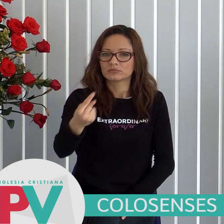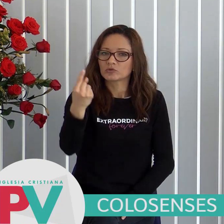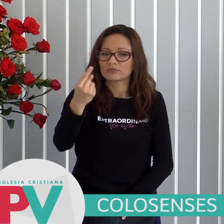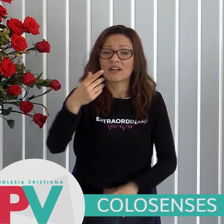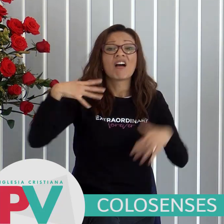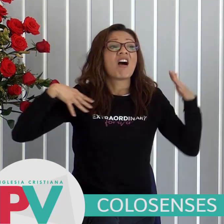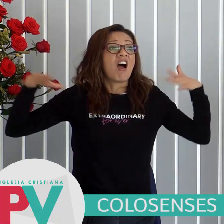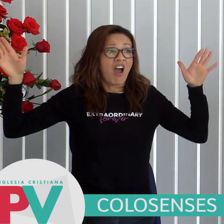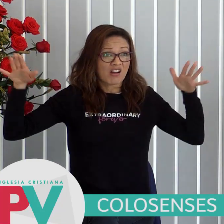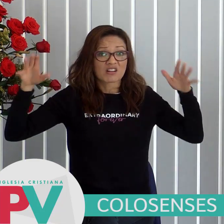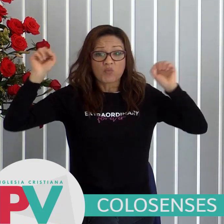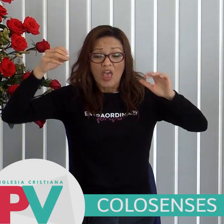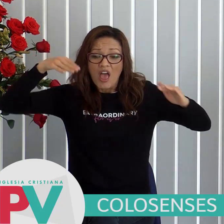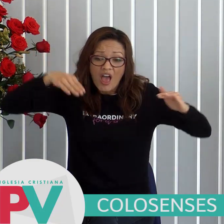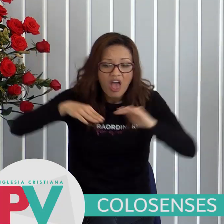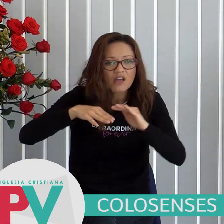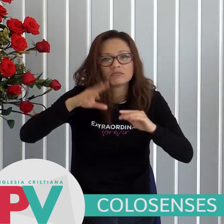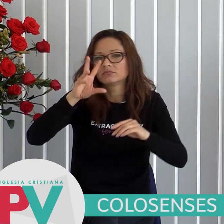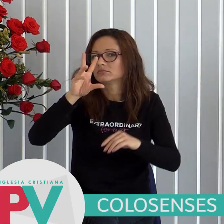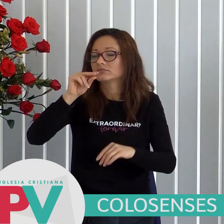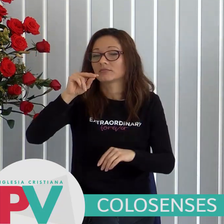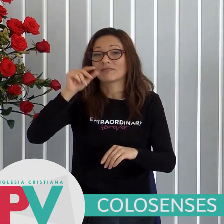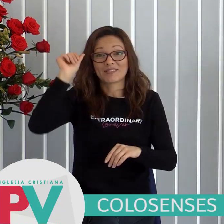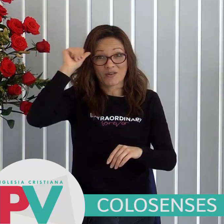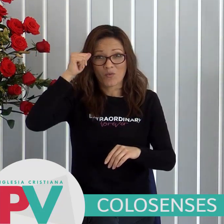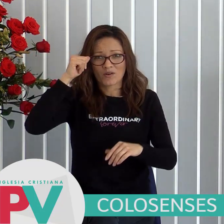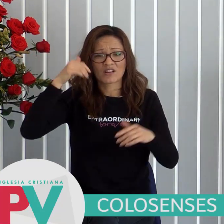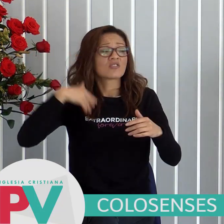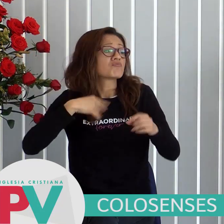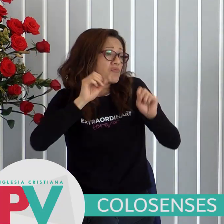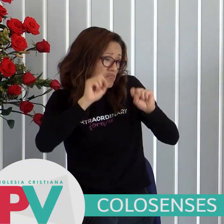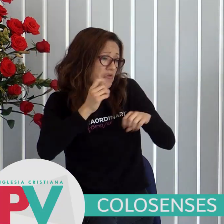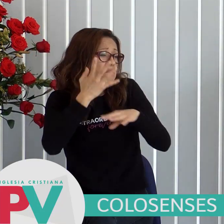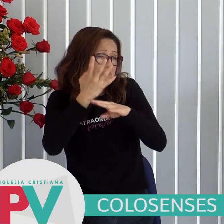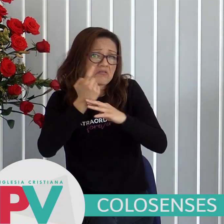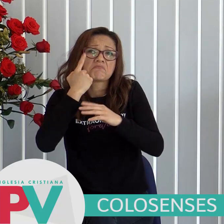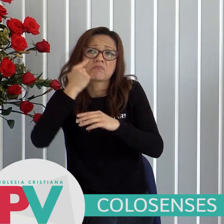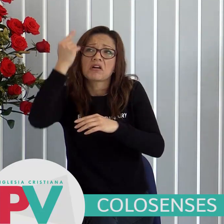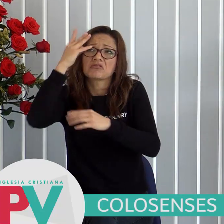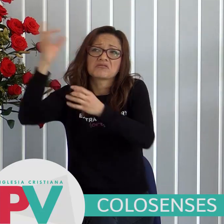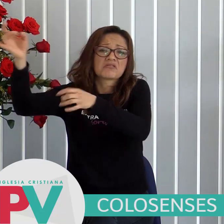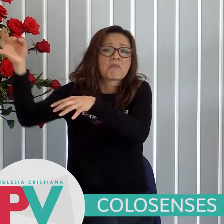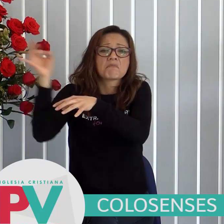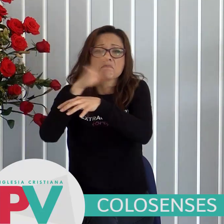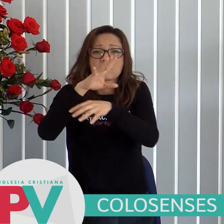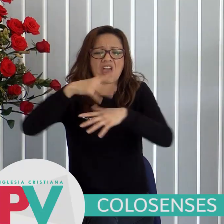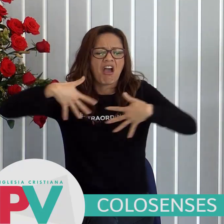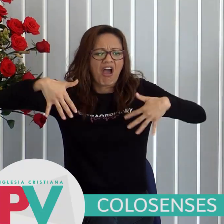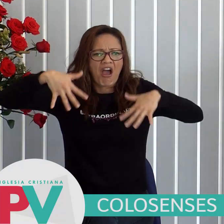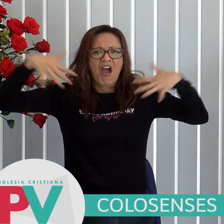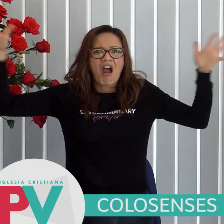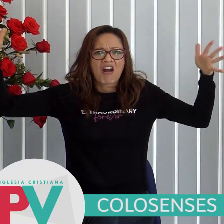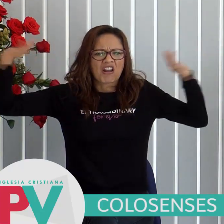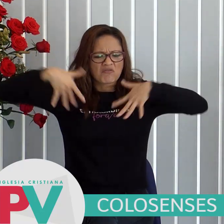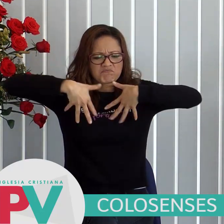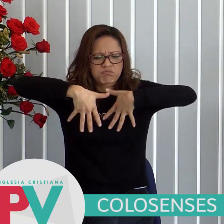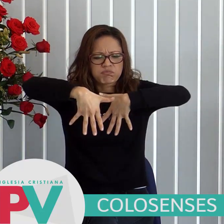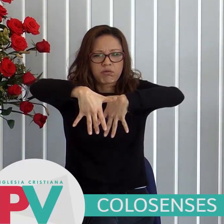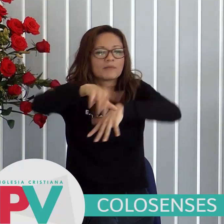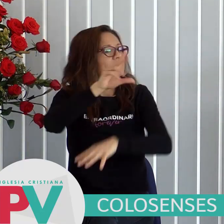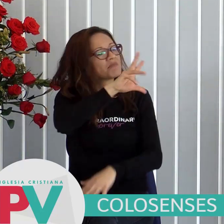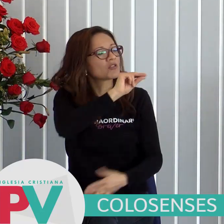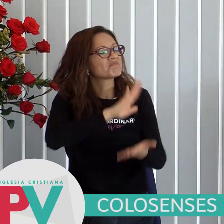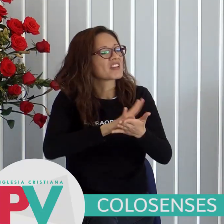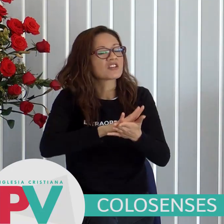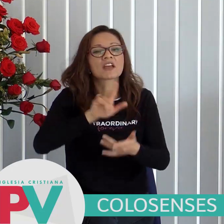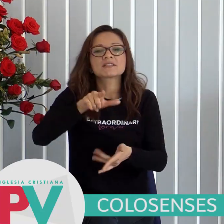ángeles tuvieron que intervenir. ¿Se acuerda que Él dijo? Es que yo puedo pedir a mi Padre y enviar 12 legiones. Dijo, pero no se preocupe, esa copa me la bebo